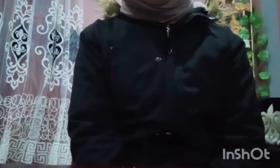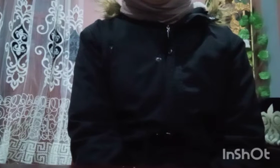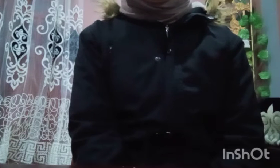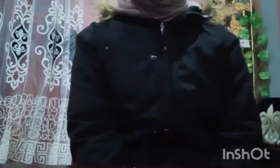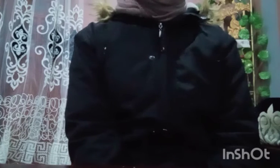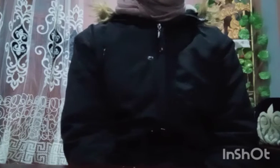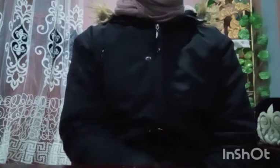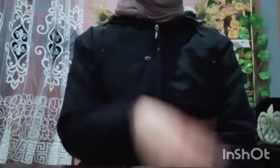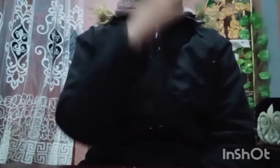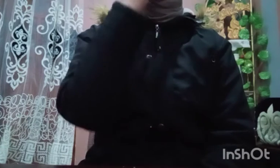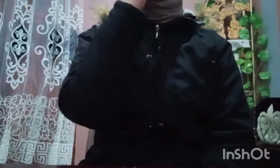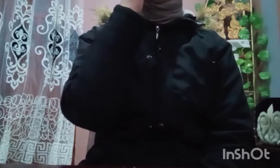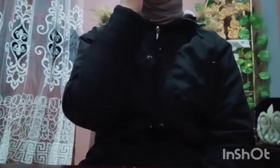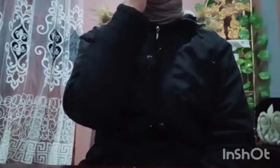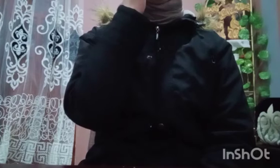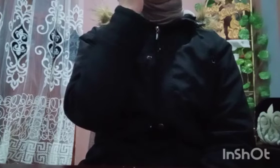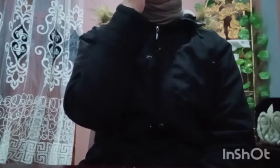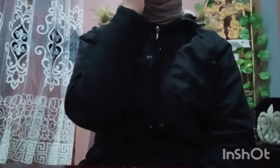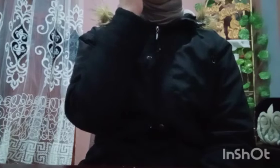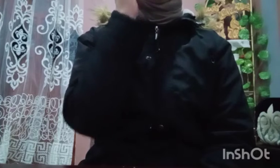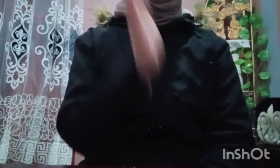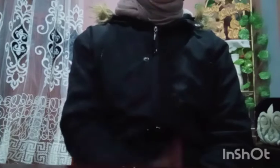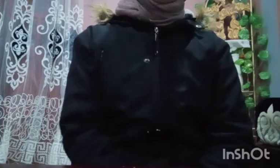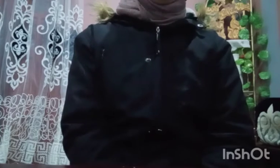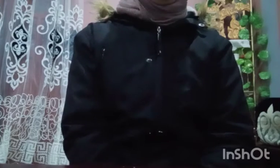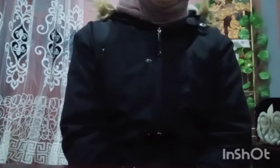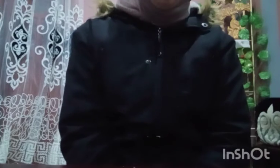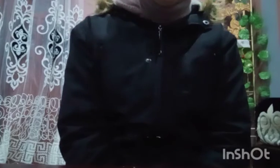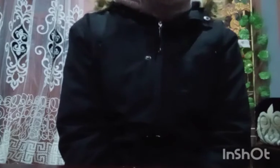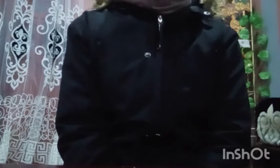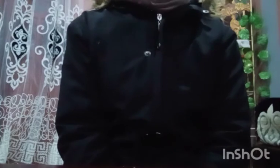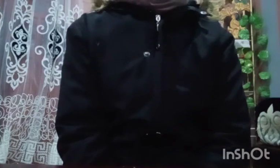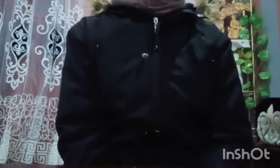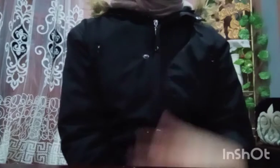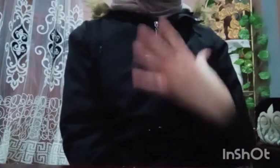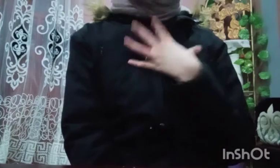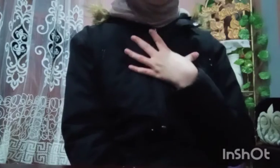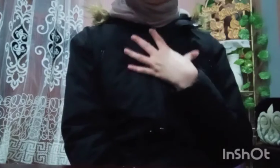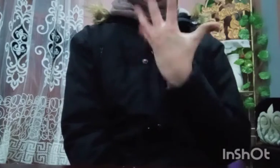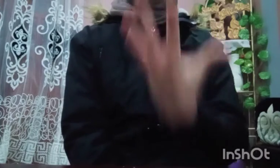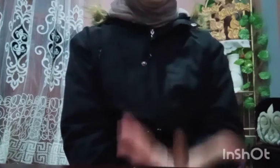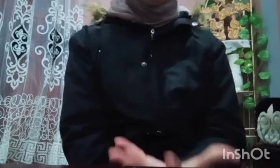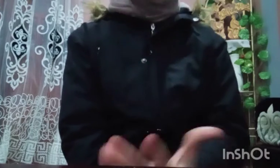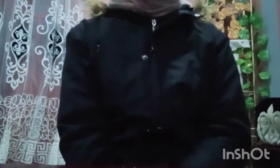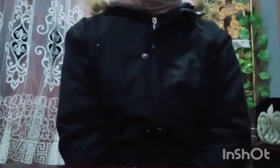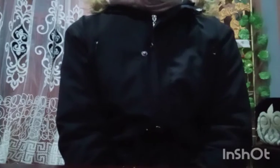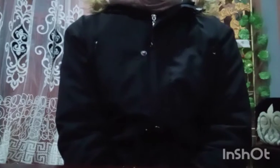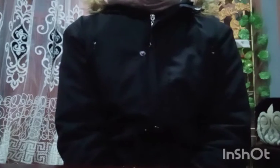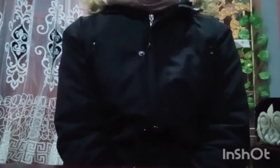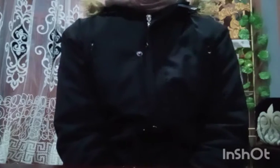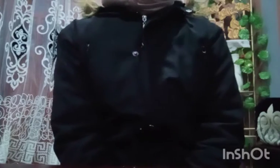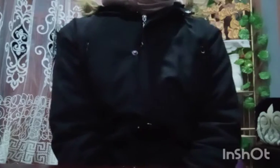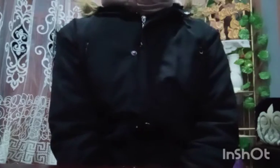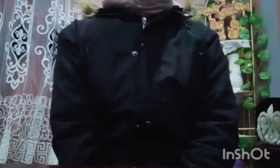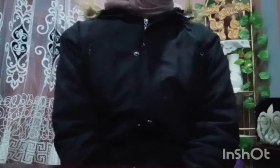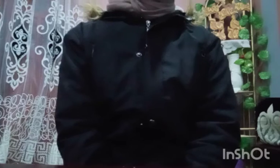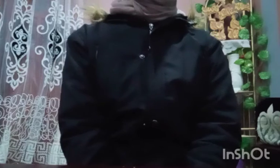كما كنت نقول لكم دائما وابدا نجيكم ديما بالجديد ونحكي معكم من القلب للقلب. ان شاء الله يا ربي تاخذوا اكيد كلامي